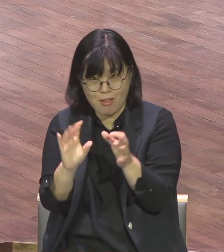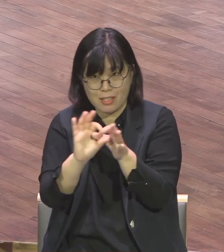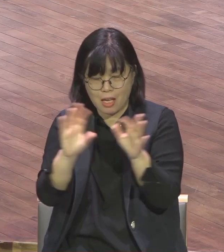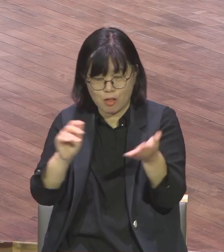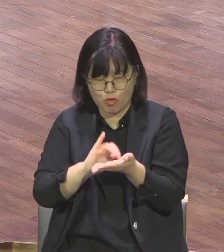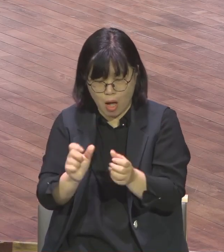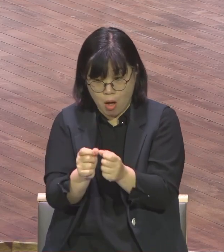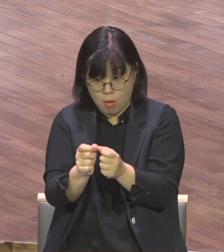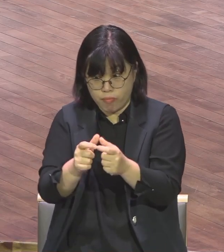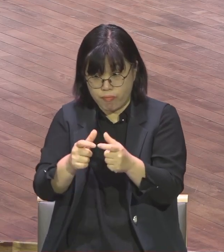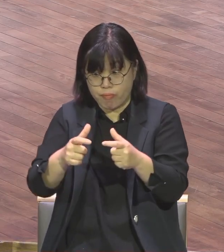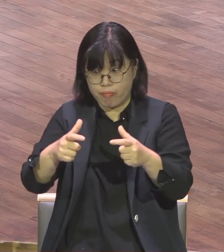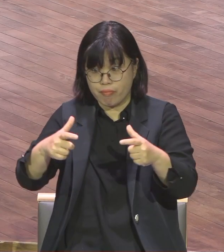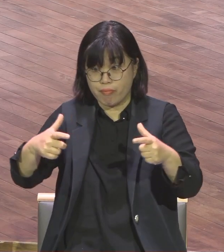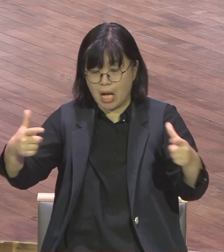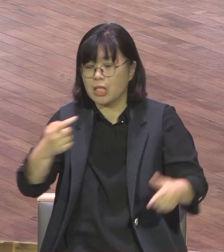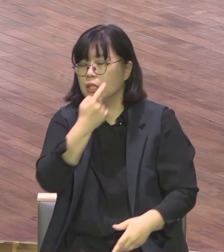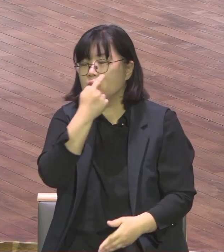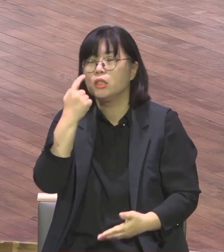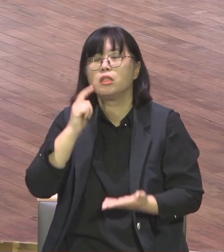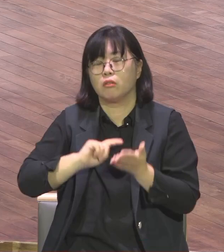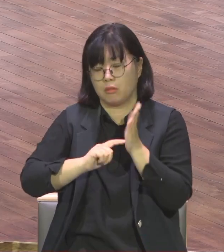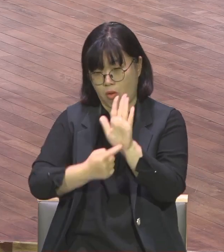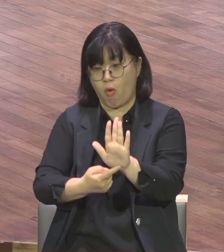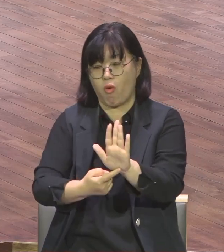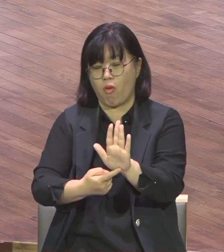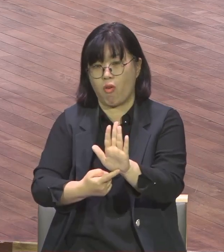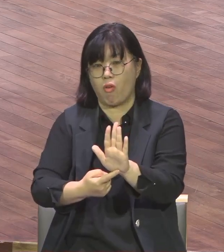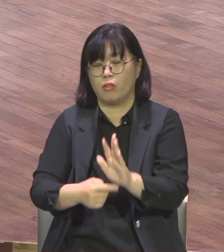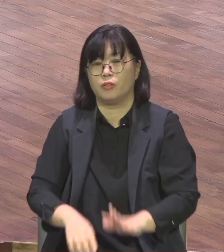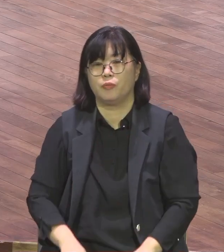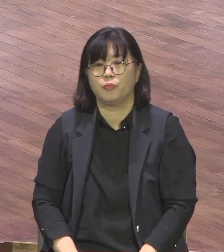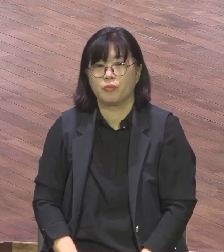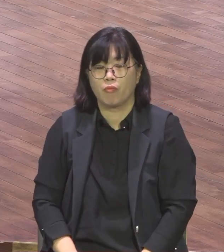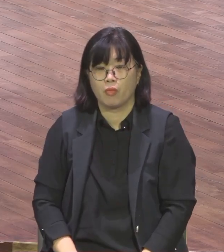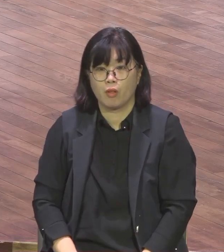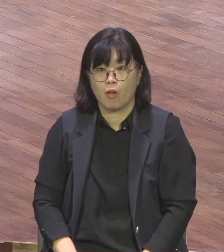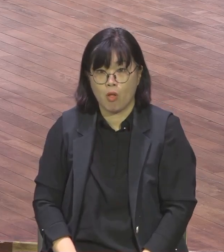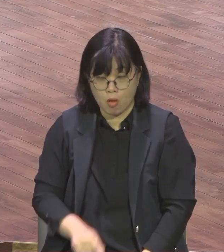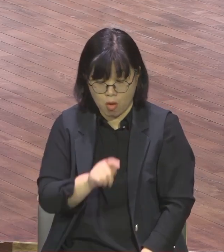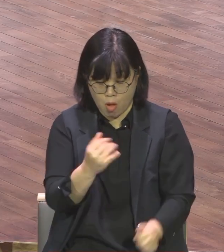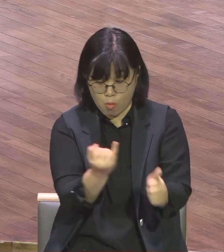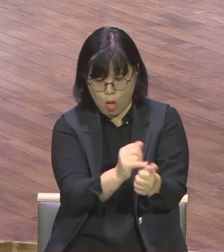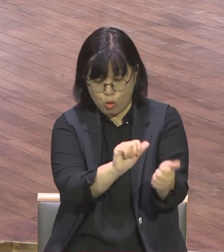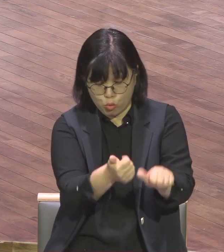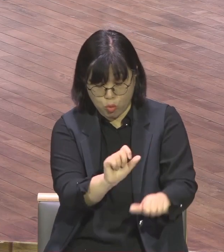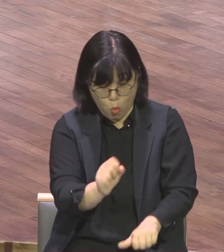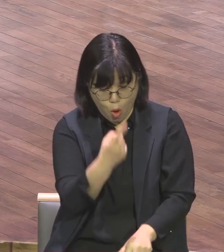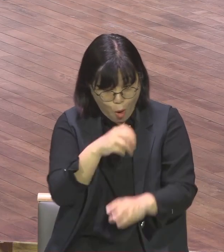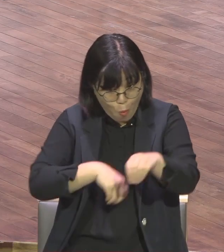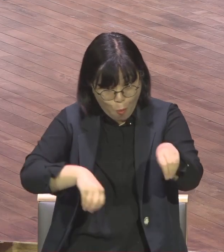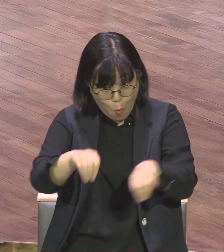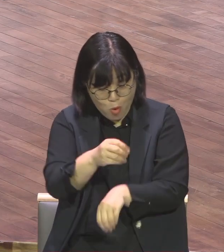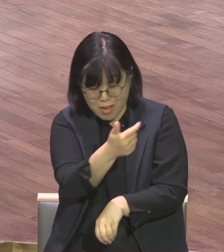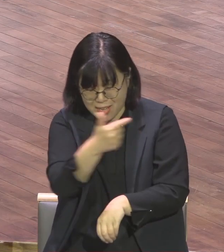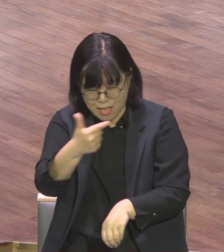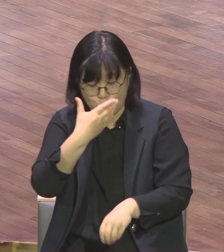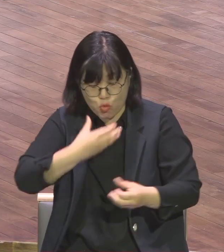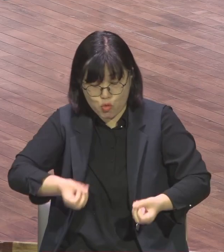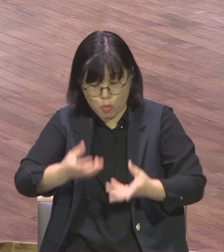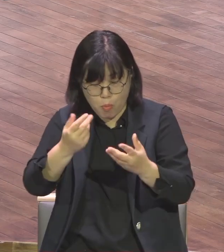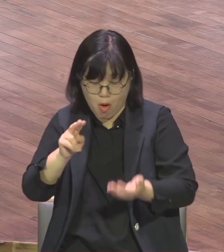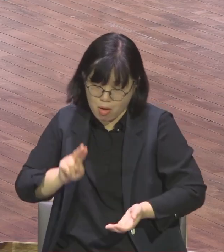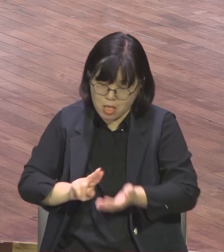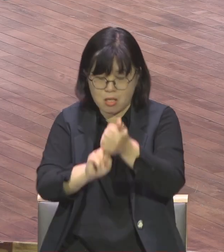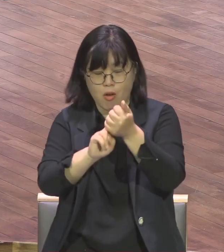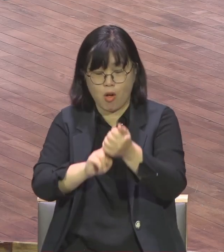더 큰 역사가 일어났습니다. 이렇게 더 큰 구원의 역사가 나니까 대제사장과 그